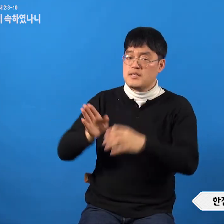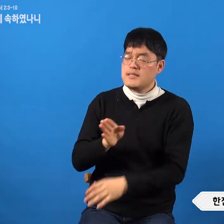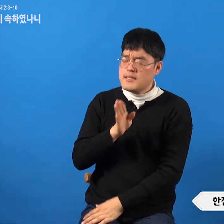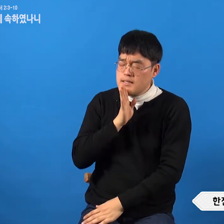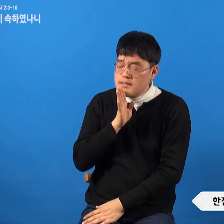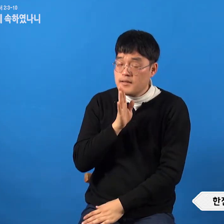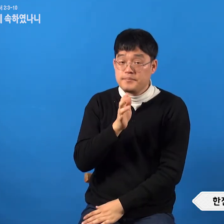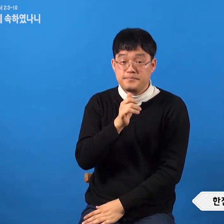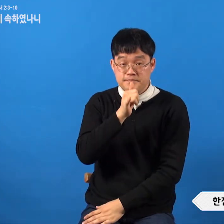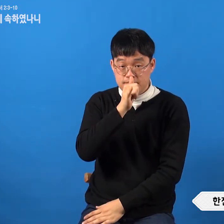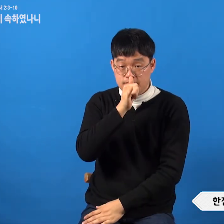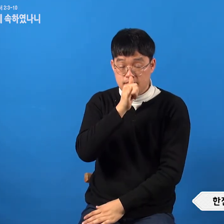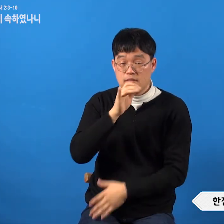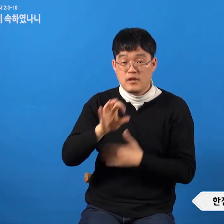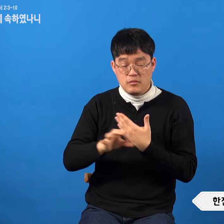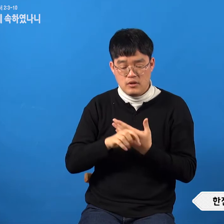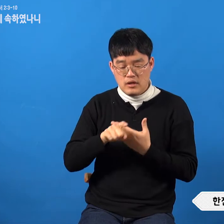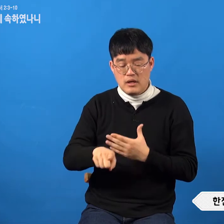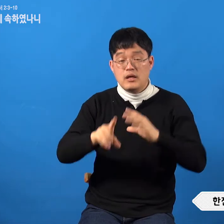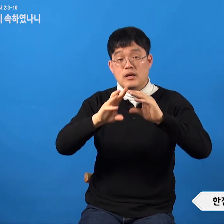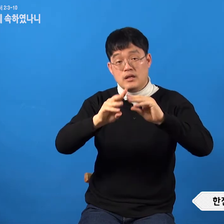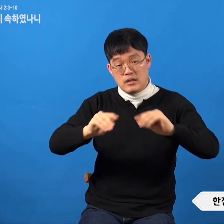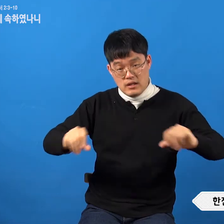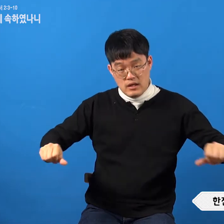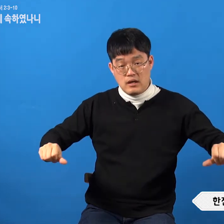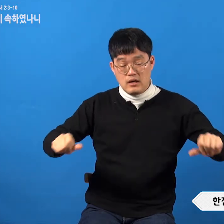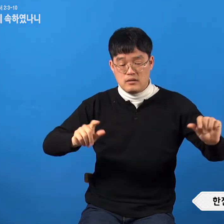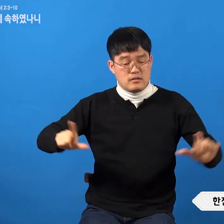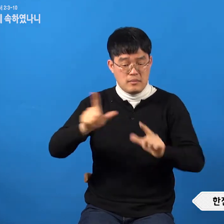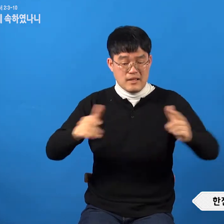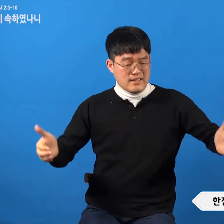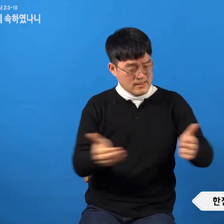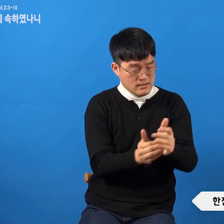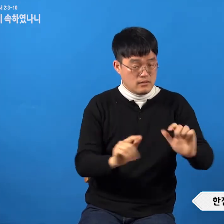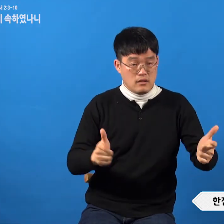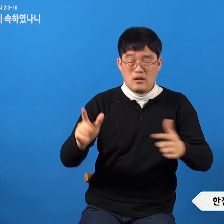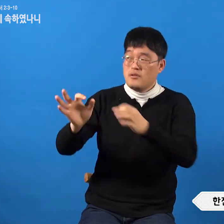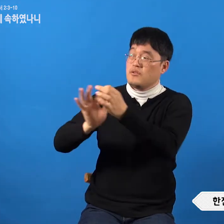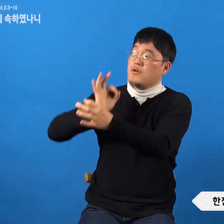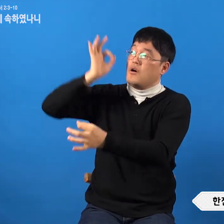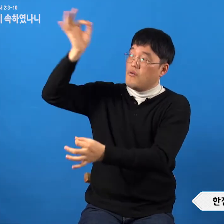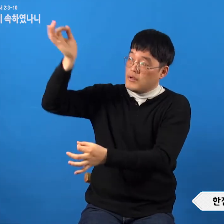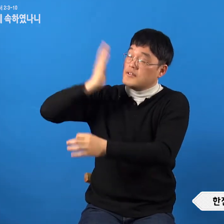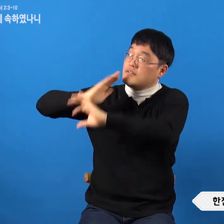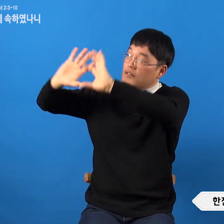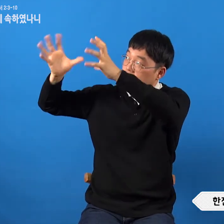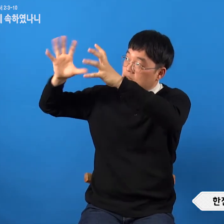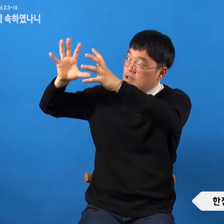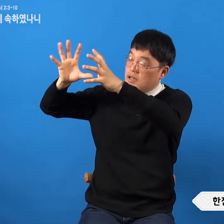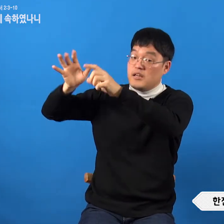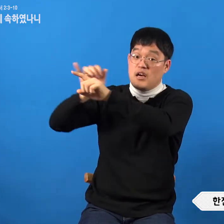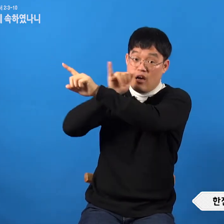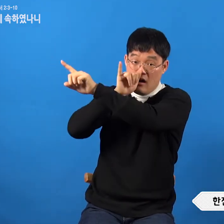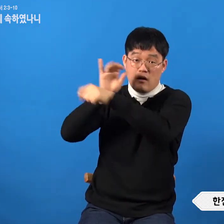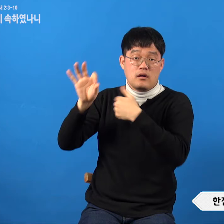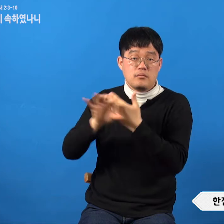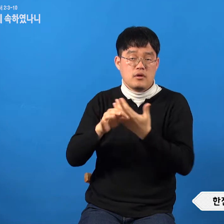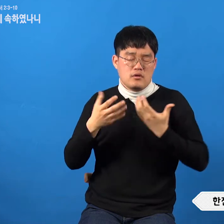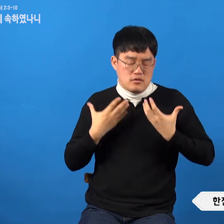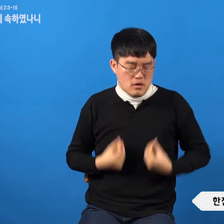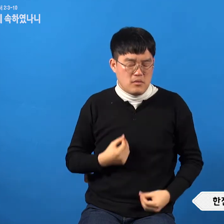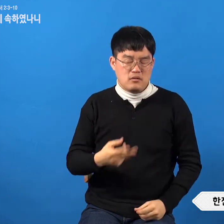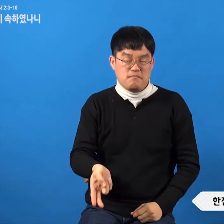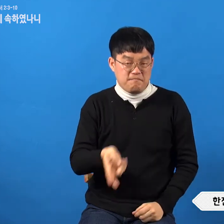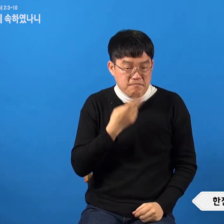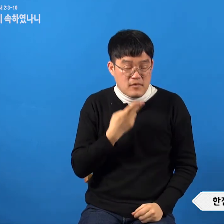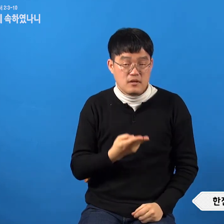있다면 이 땅의 삶으로 끝이 아니라 영원한 세상이 기다리고 있다면 그러면 절망하지